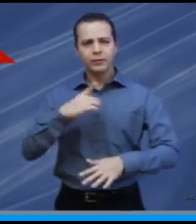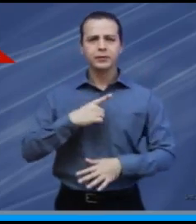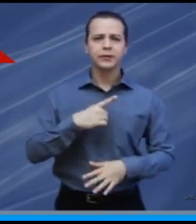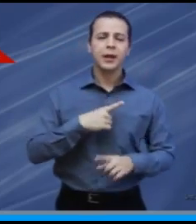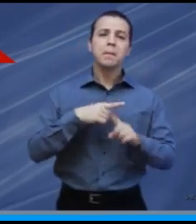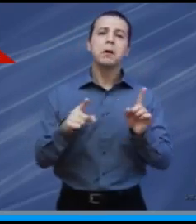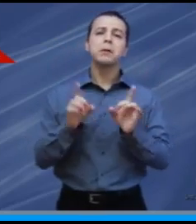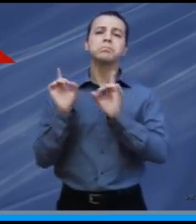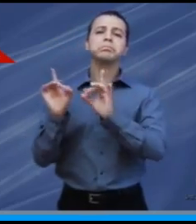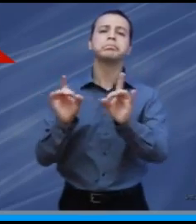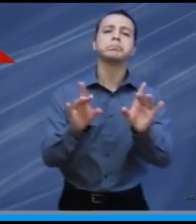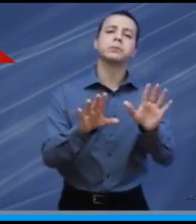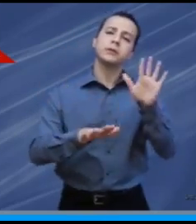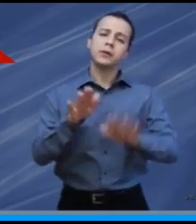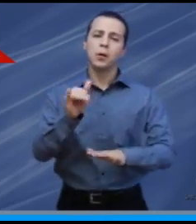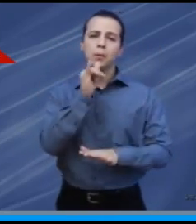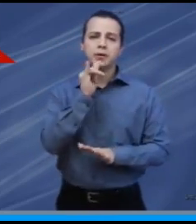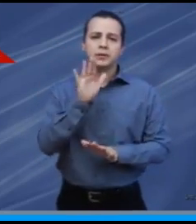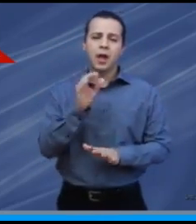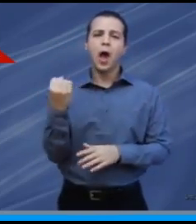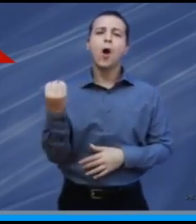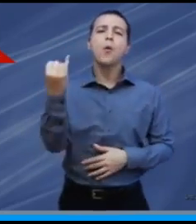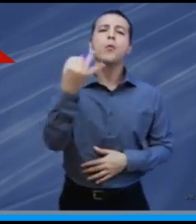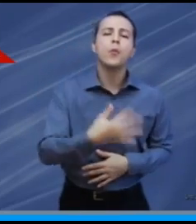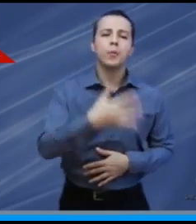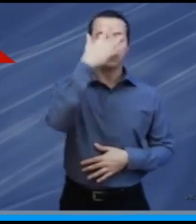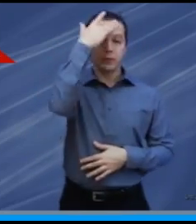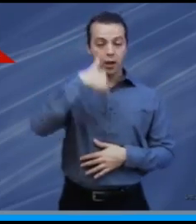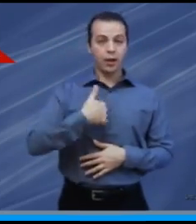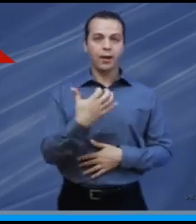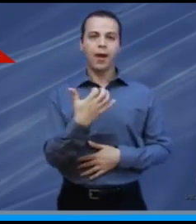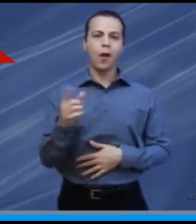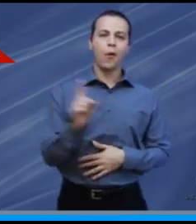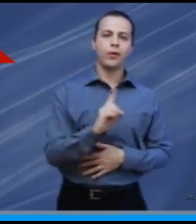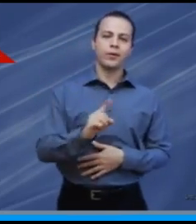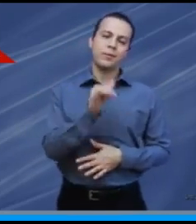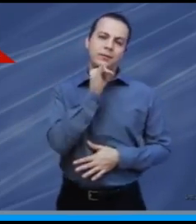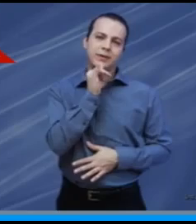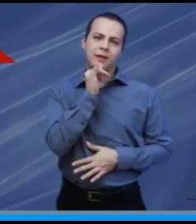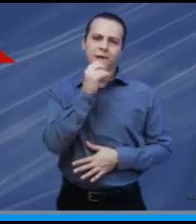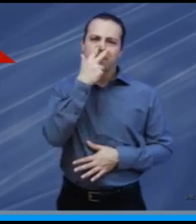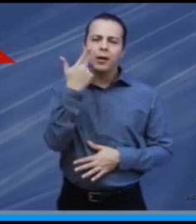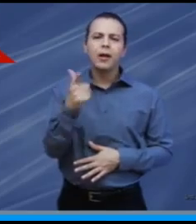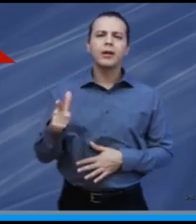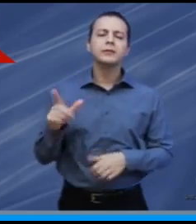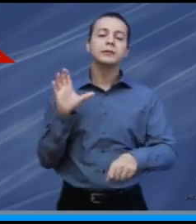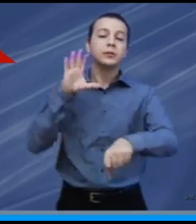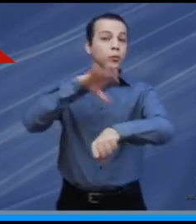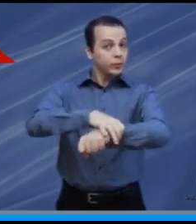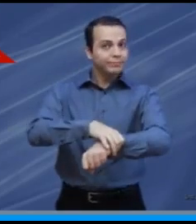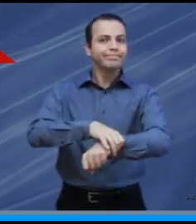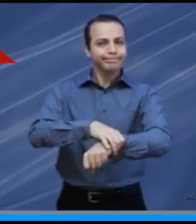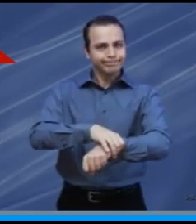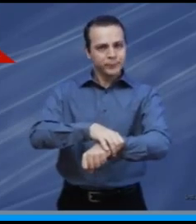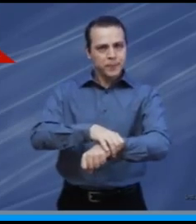Isso vai mais ao encontro do que algumas pessoas querem, mas, por outro lado, gera questões de segurança também.